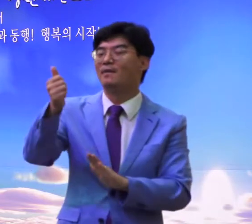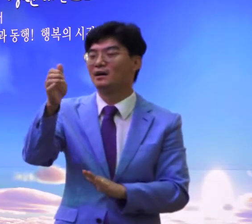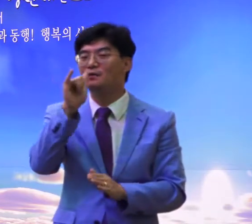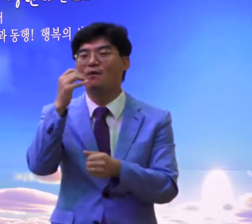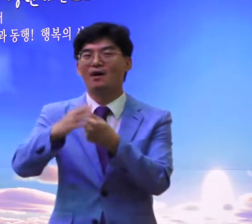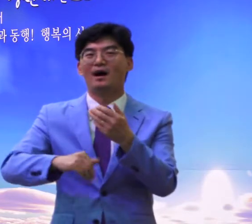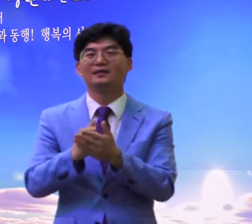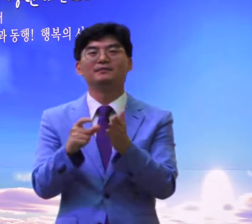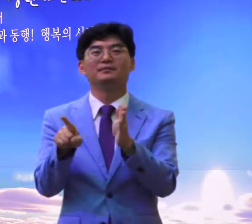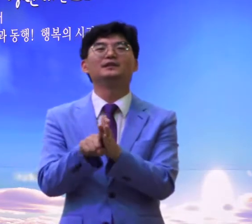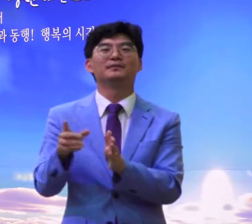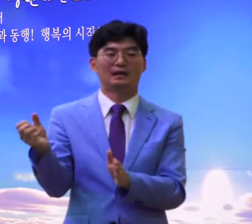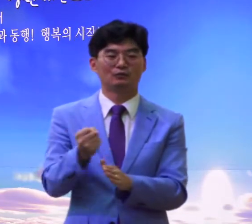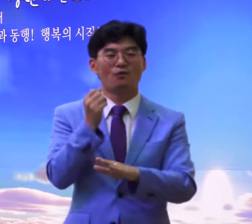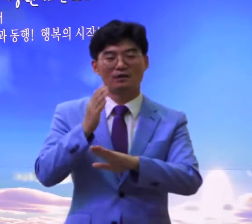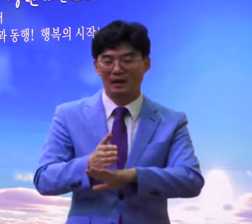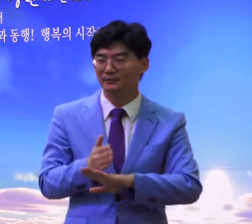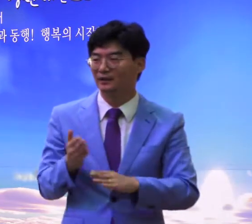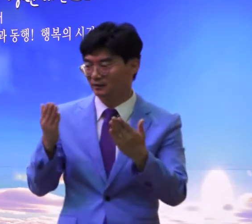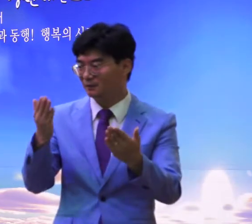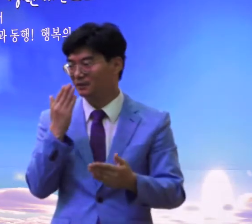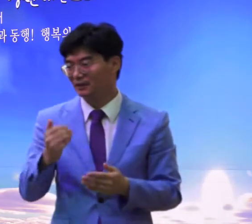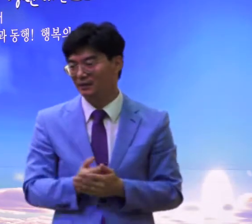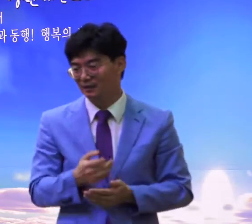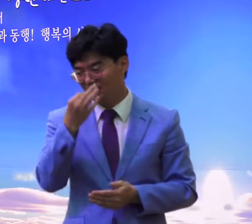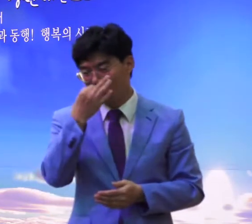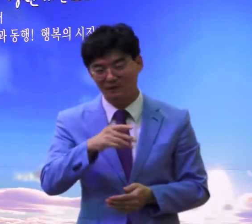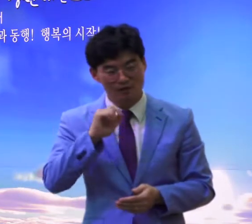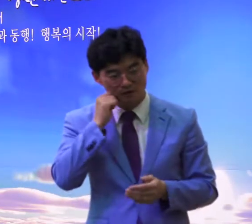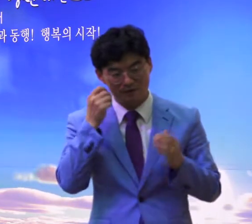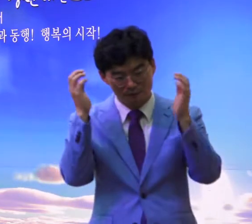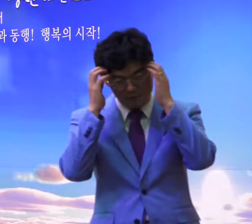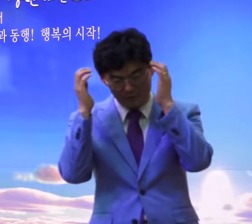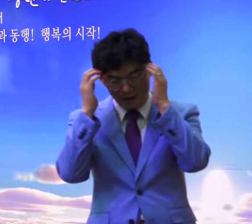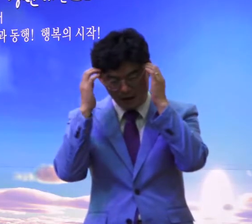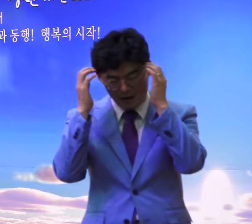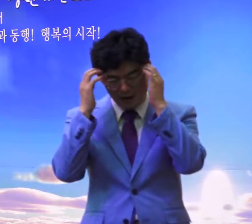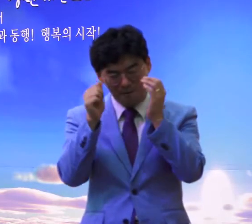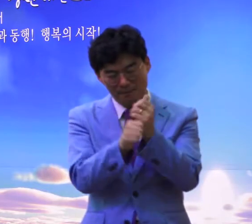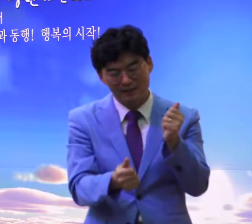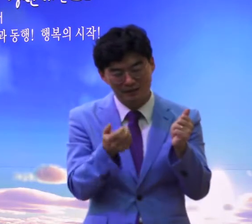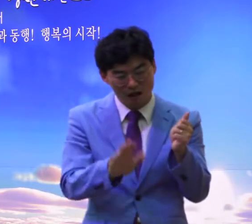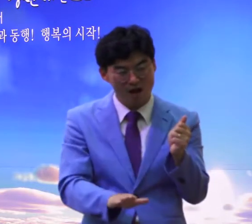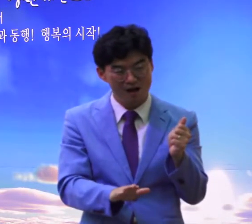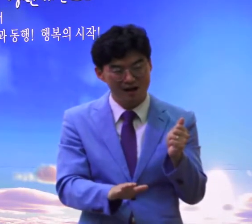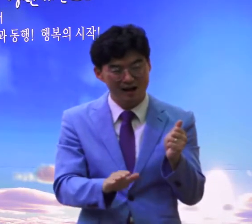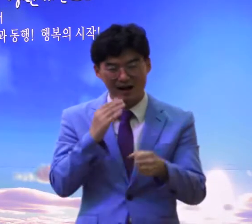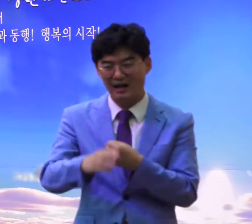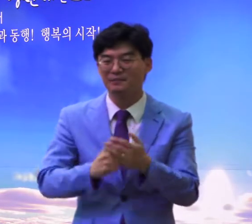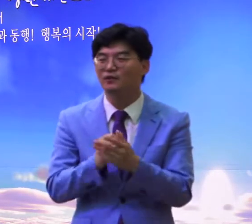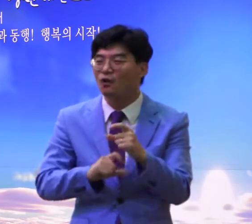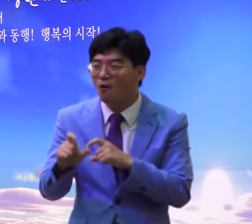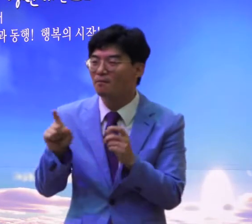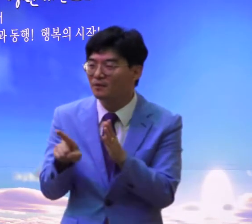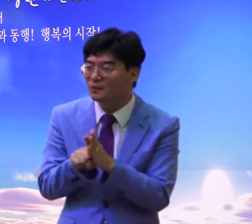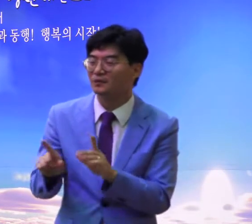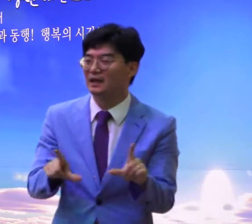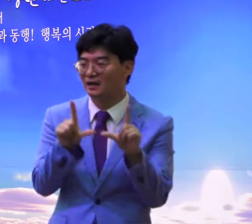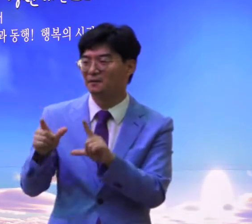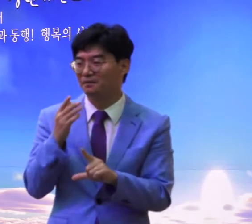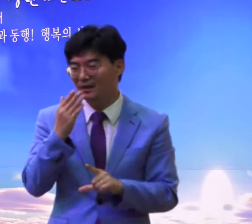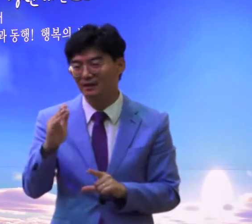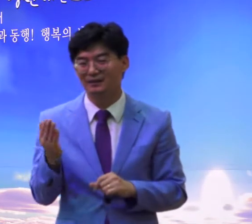오히려 하나님께 감사할 수 있고 힘들고 어려운 그 고난을 통과하면서도 하나님을 더 사랑하게 되고 하나님을 더 신뢰할 수